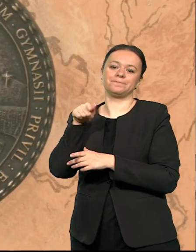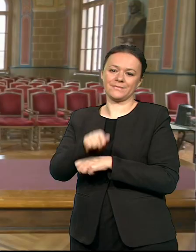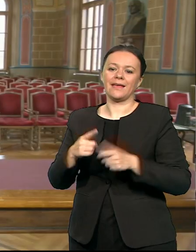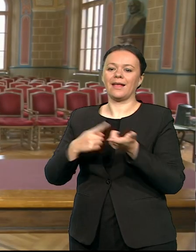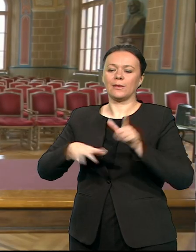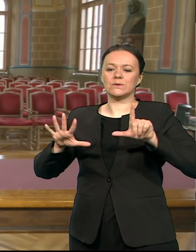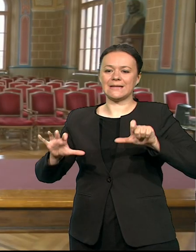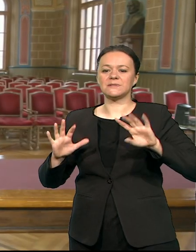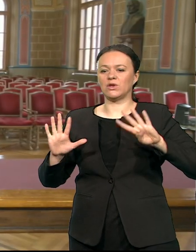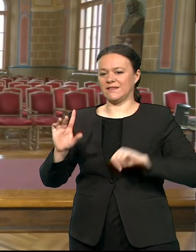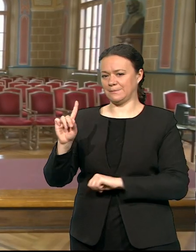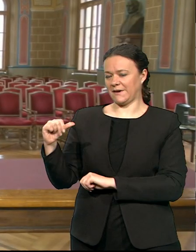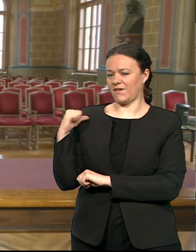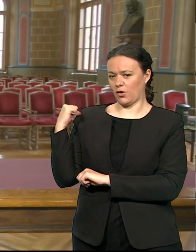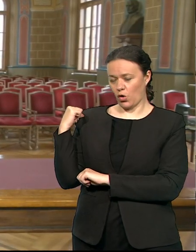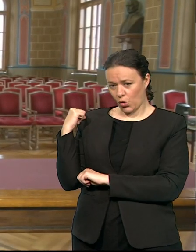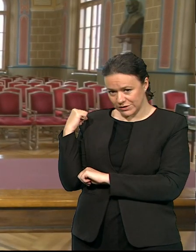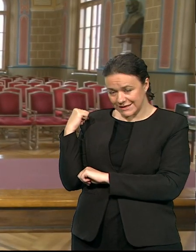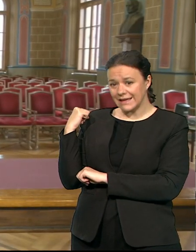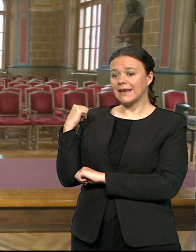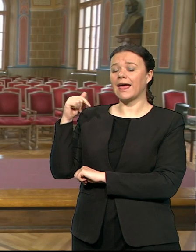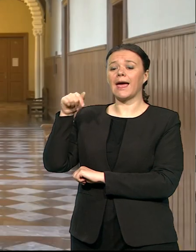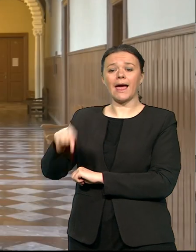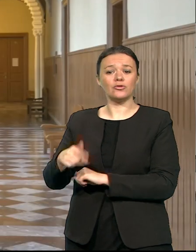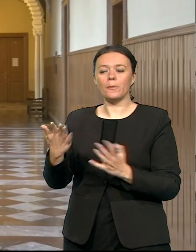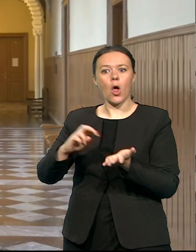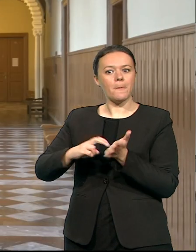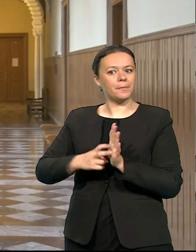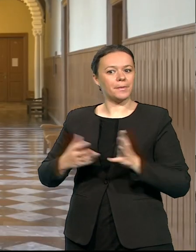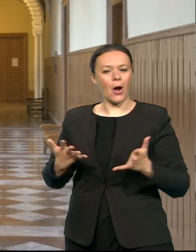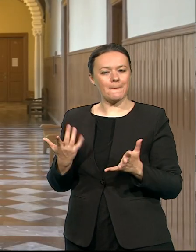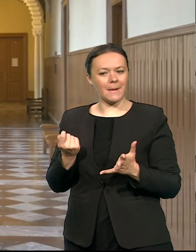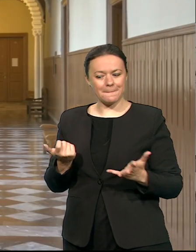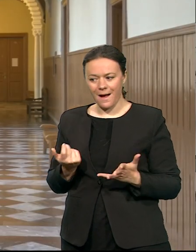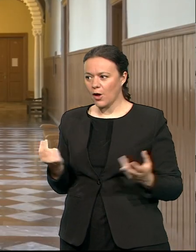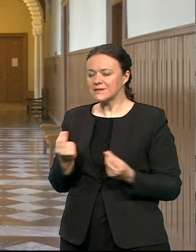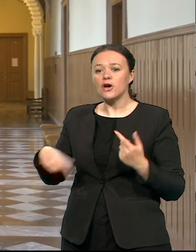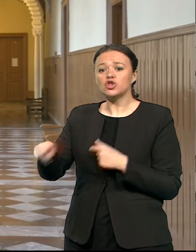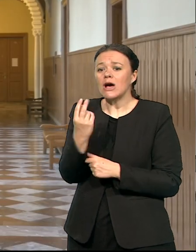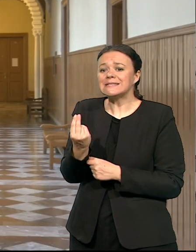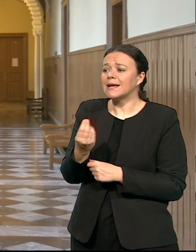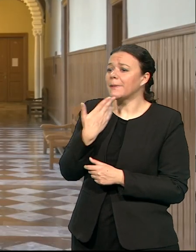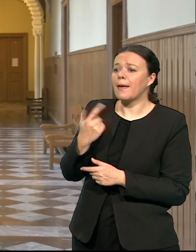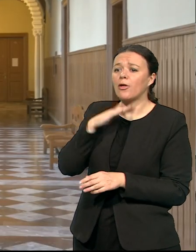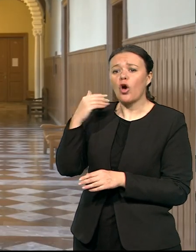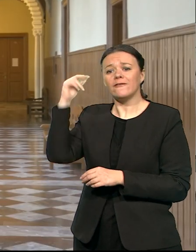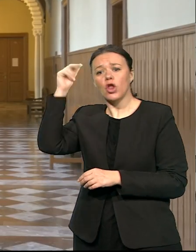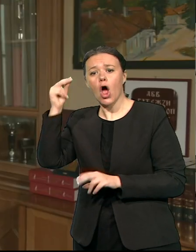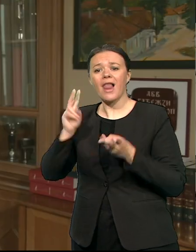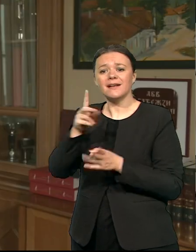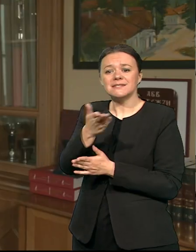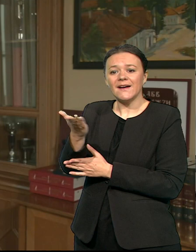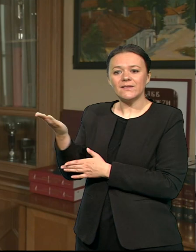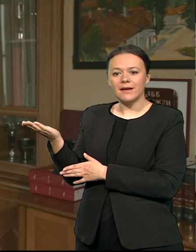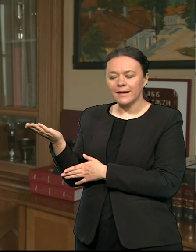1791. Tada je bio jedan mali problem jer u srpskom narodu nije bilo dovoljno školovanih ljudi i on je želeo da